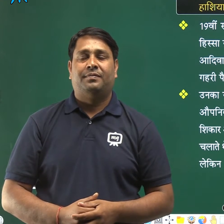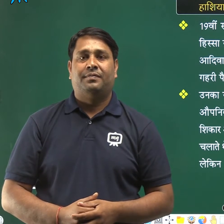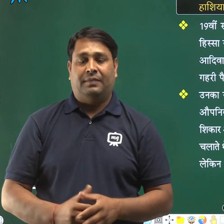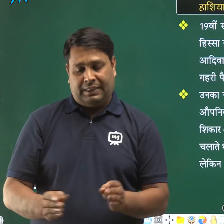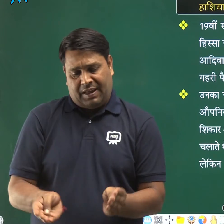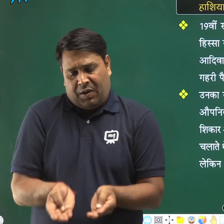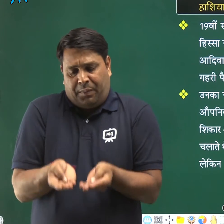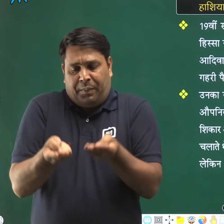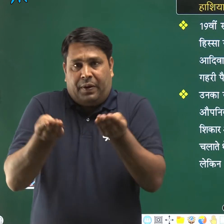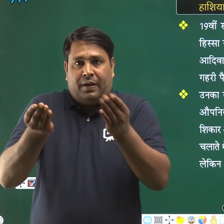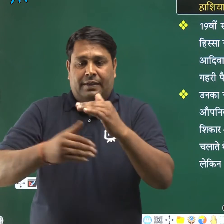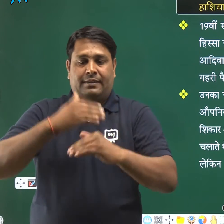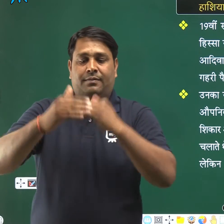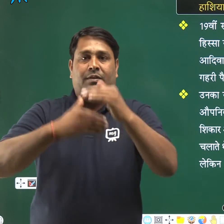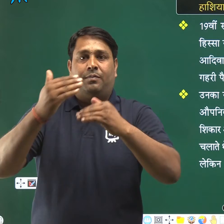विकास और